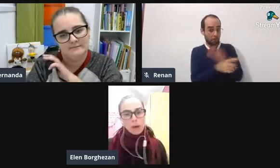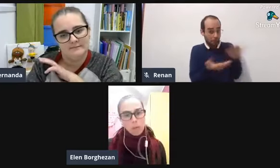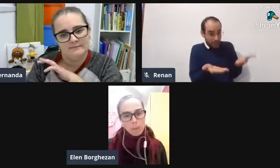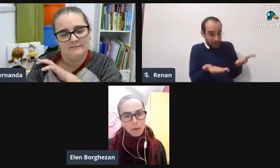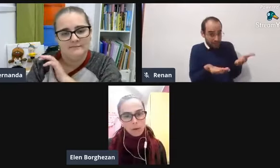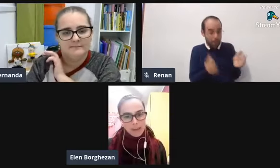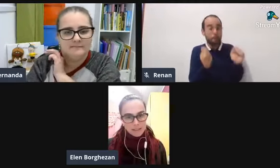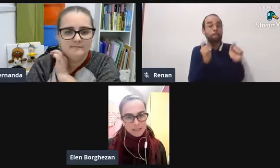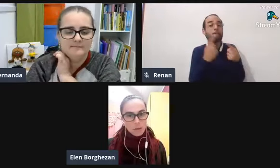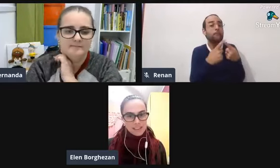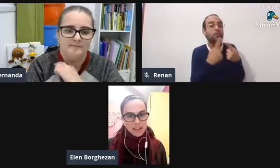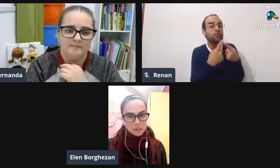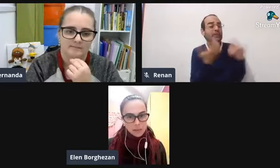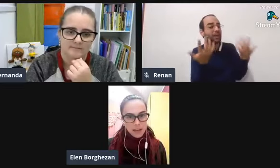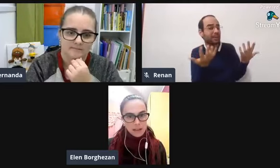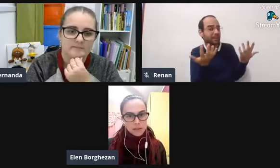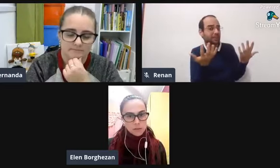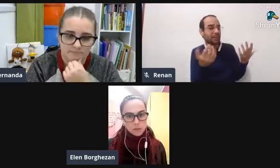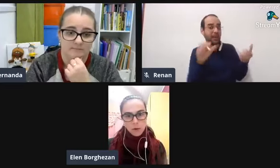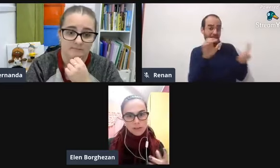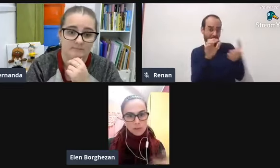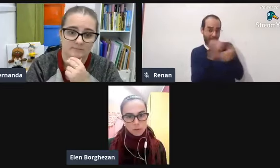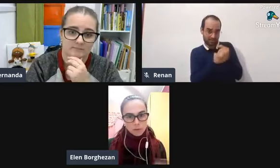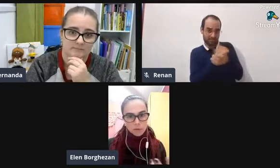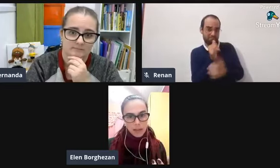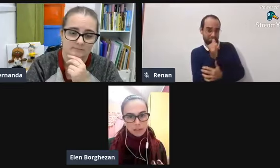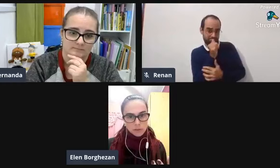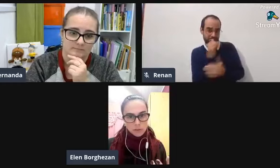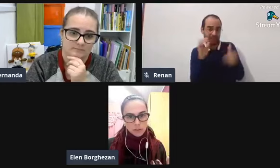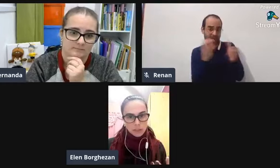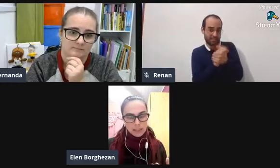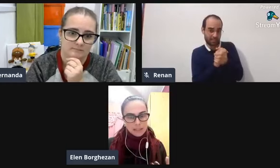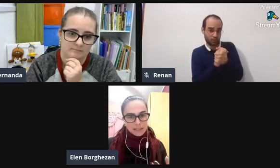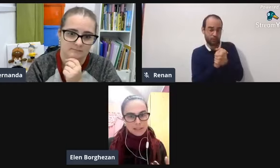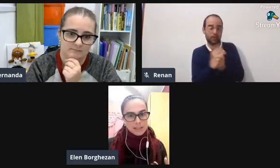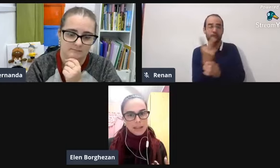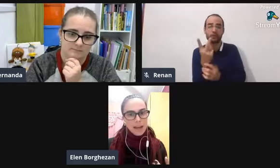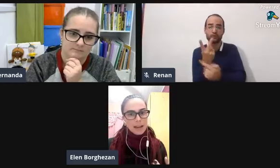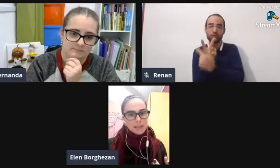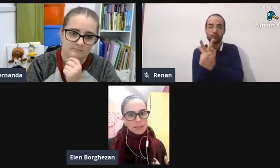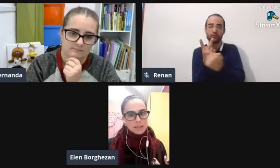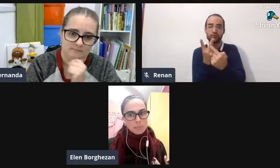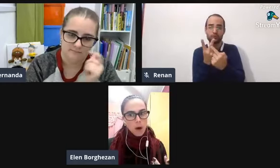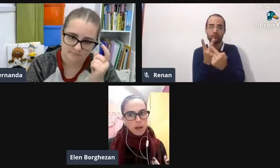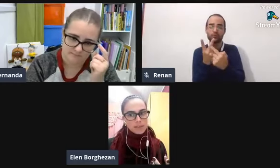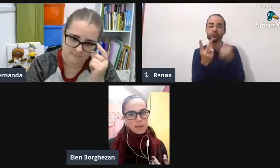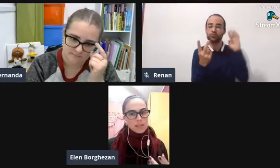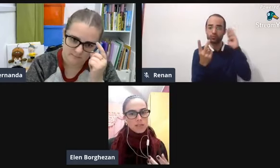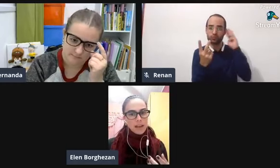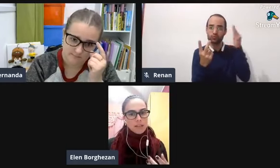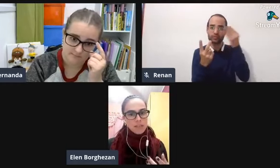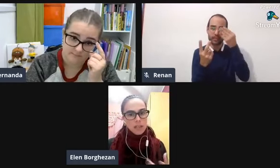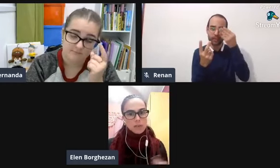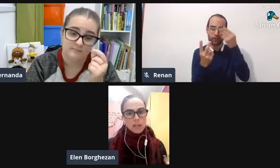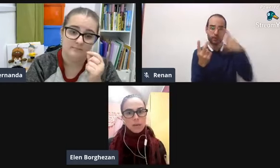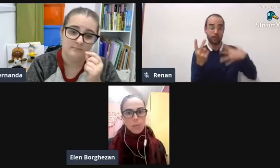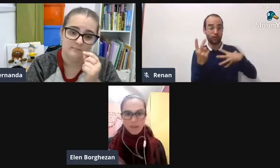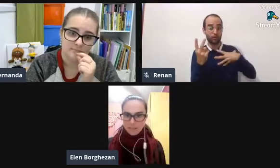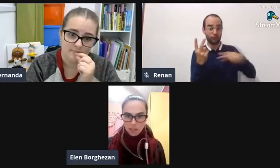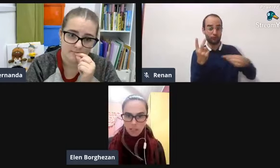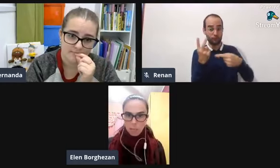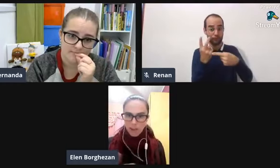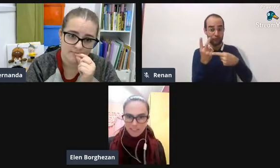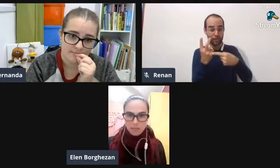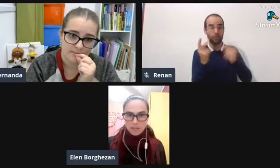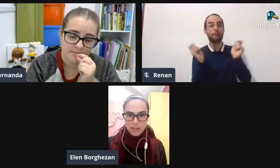Tem são casados, né? Os dois são surdos cegos. Se eles tiverem filhos, aquilo